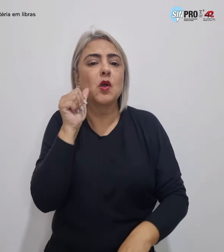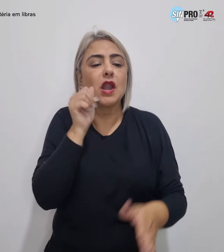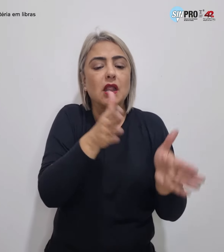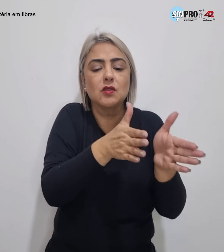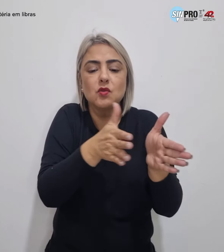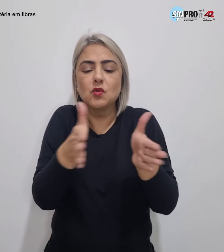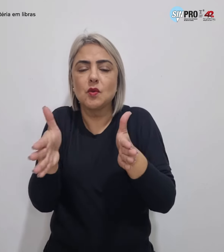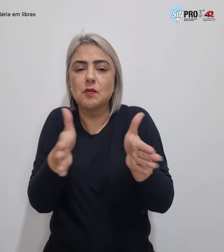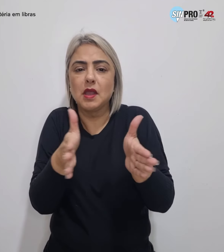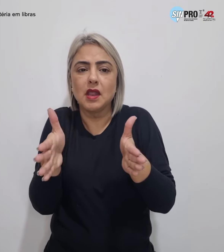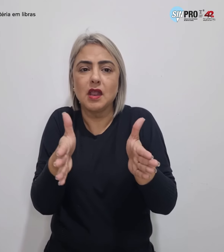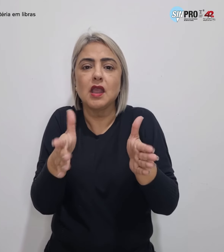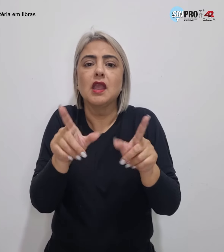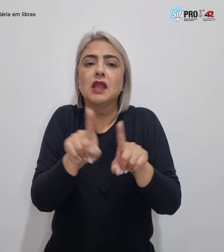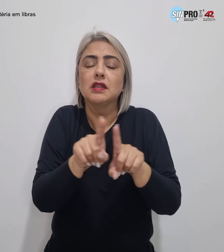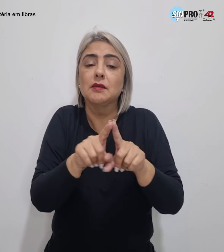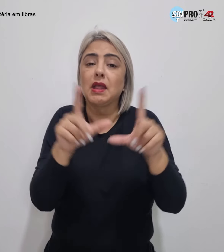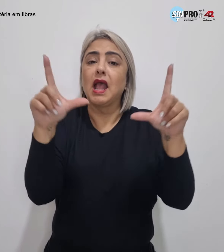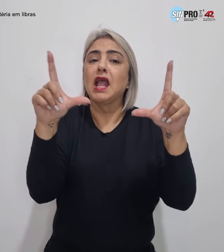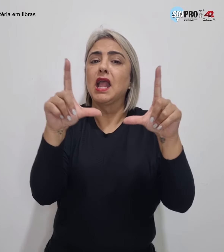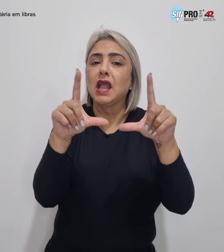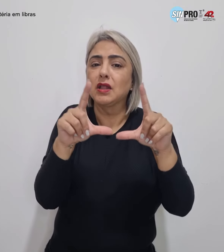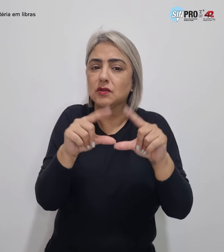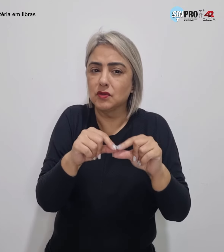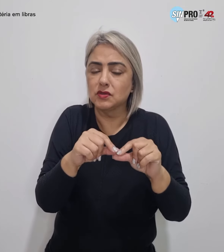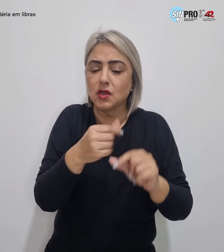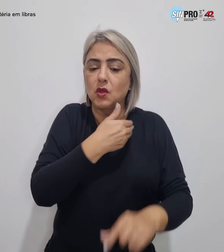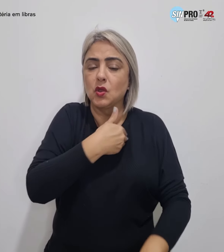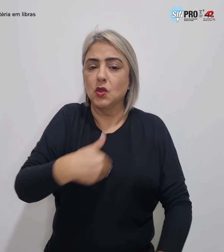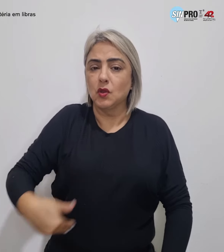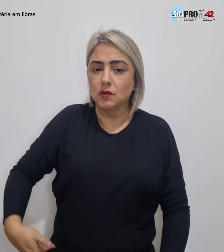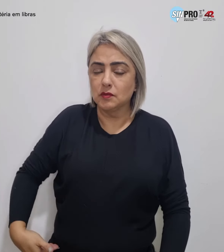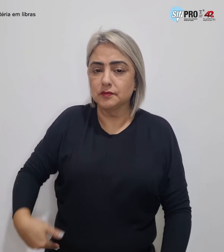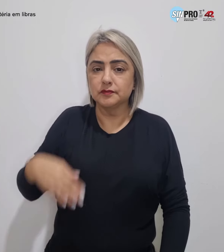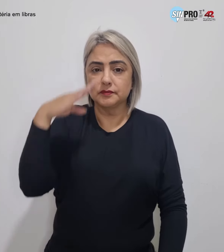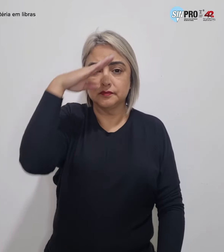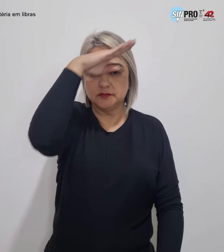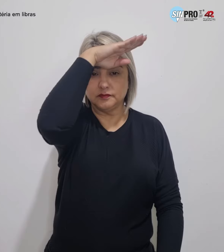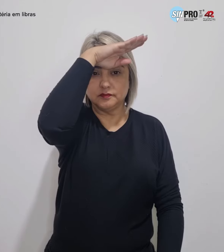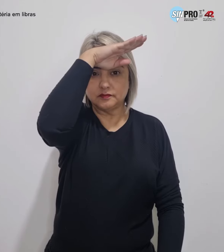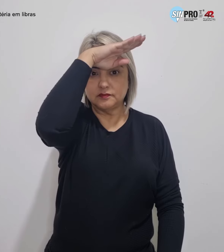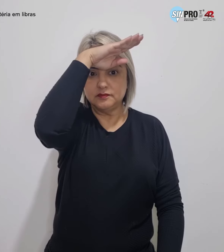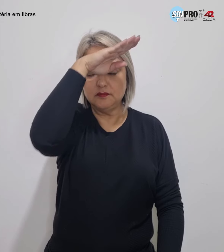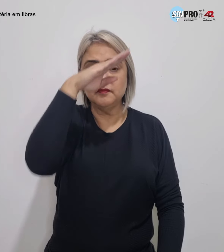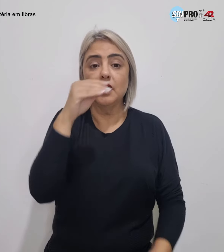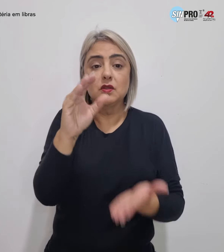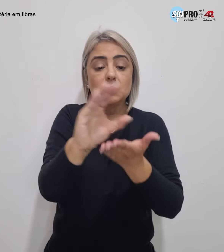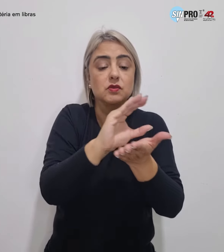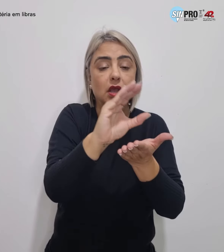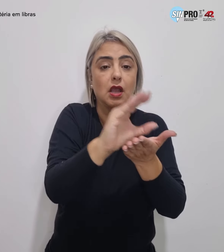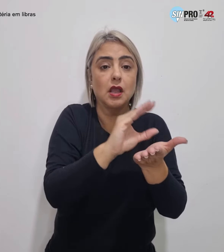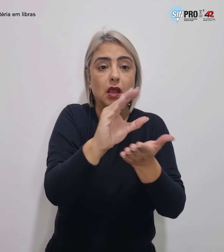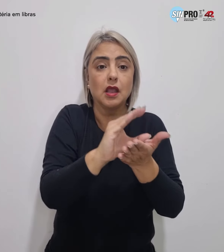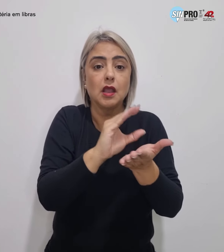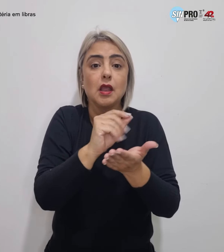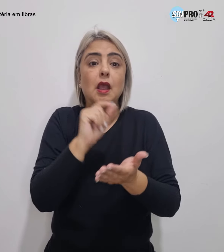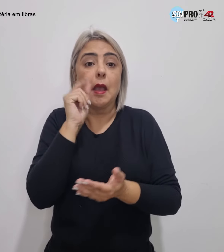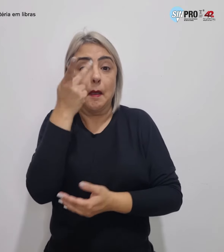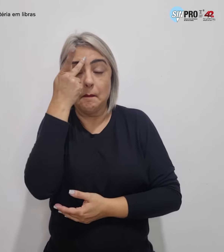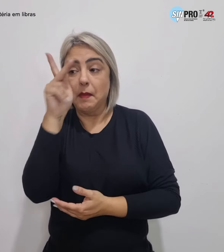e da redução drástica pelo governo Jair bolsonaro dos recursos para investimento no